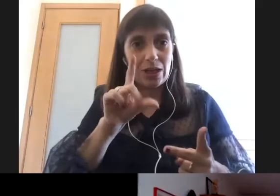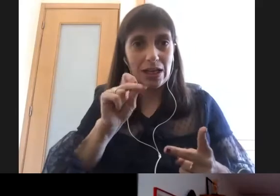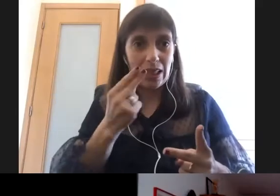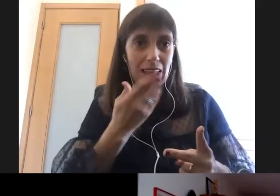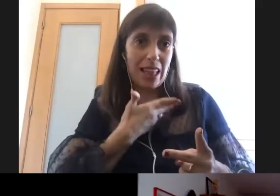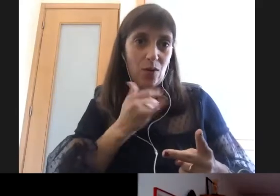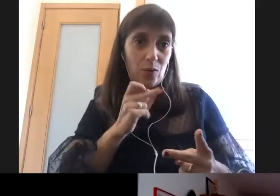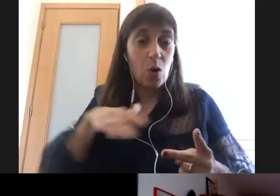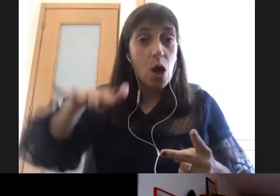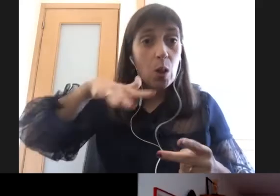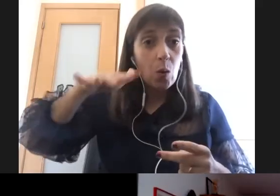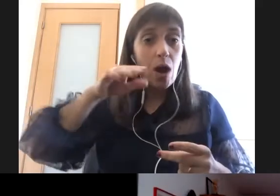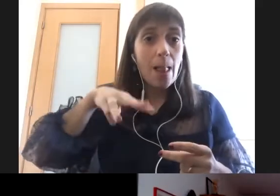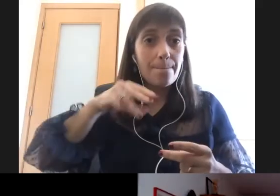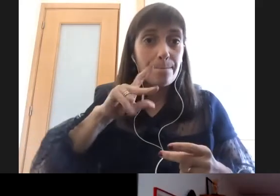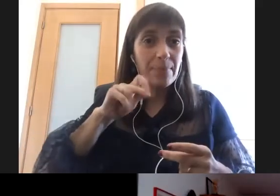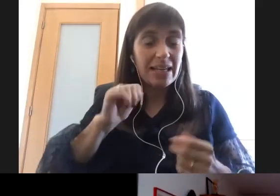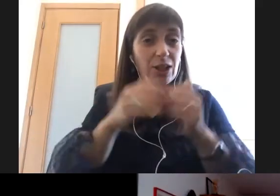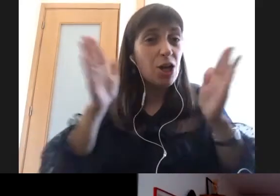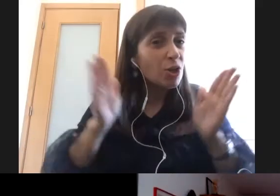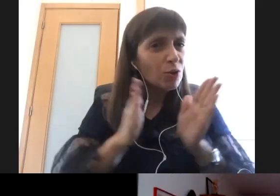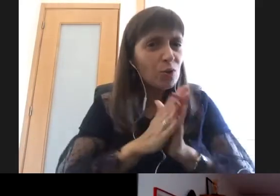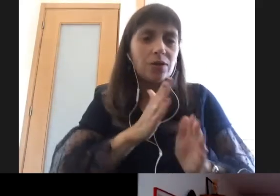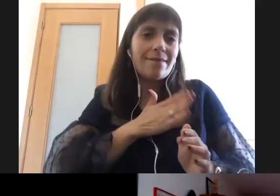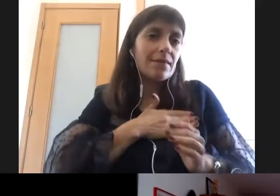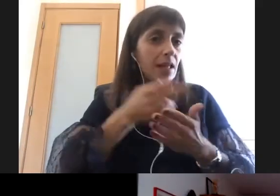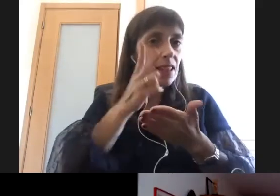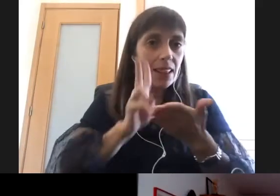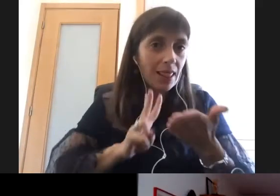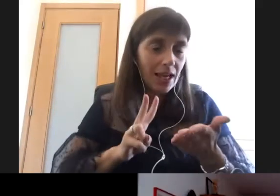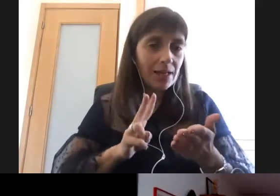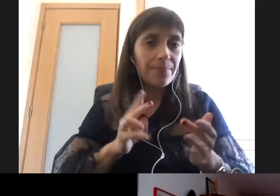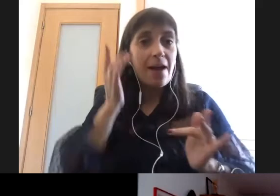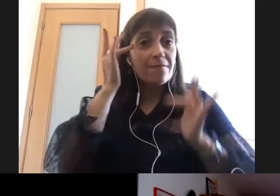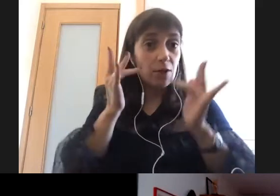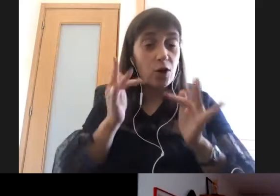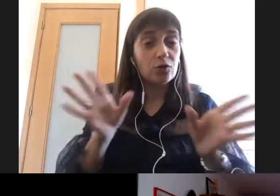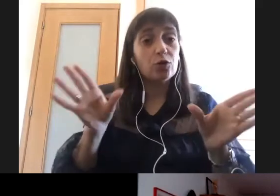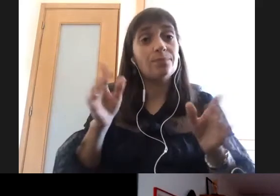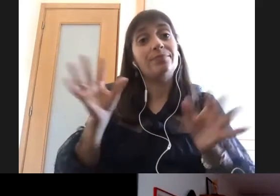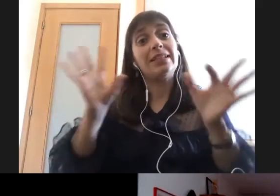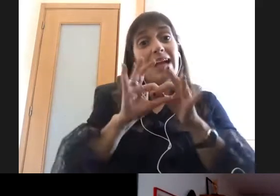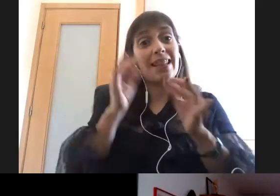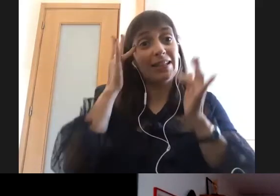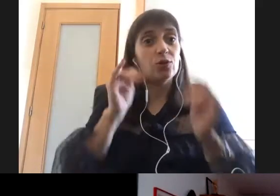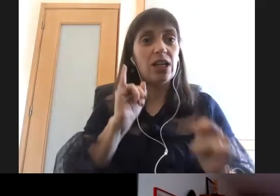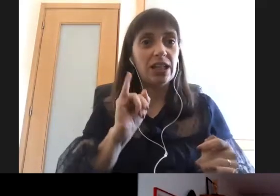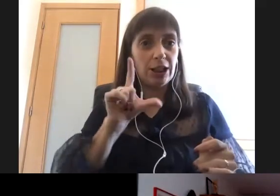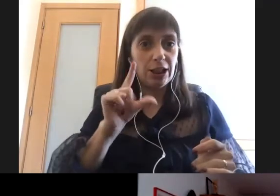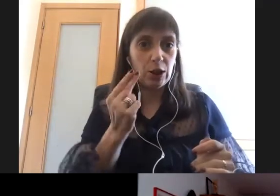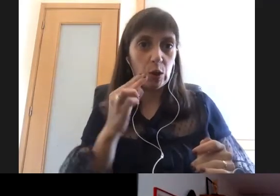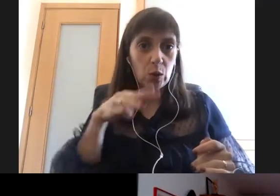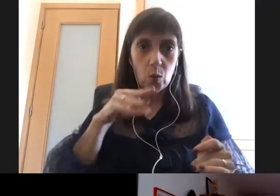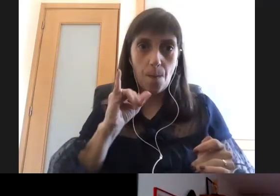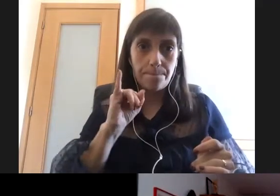todos leitores dos filósofos iluministas, com aquelas ideias liberais, falando de